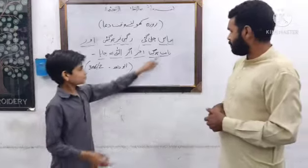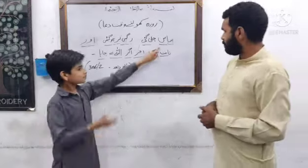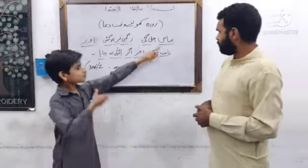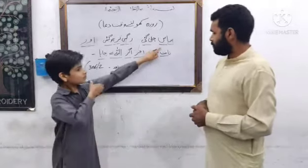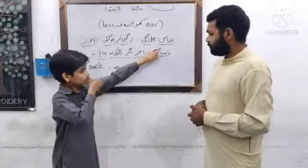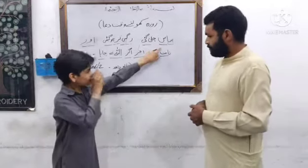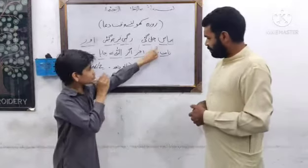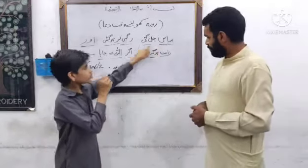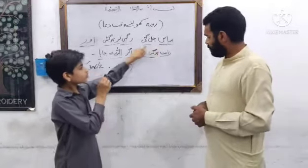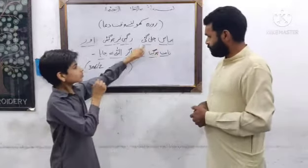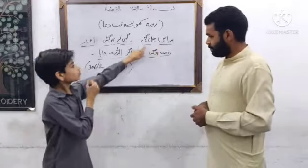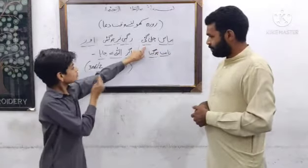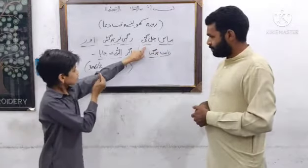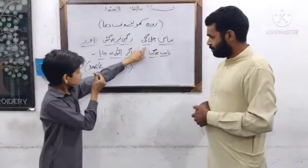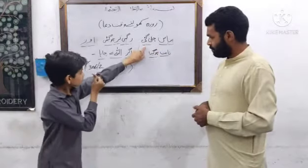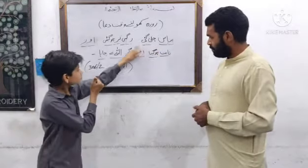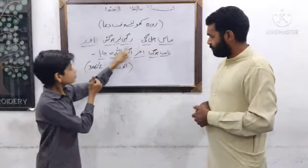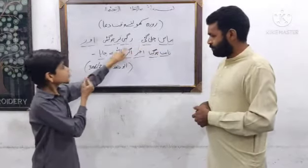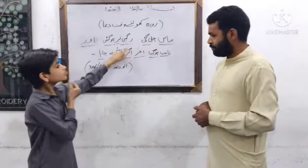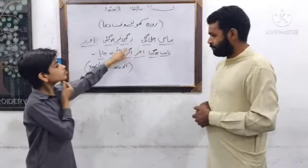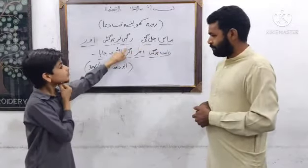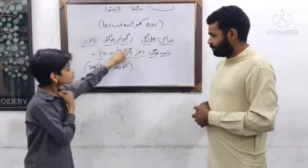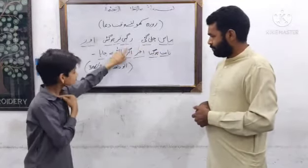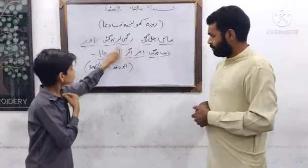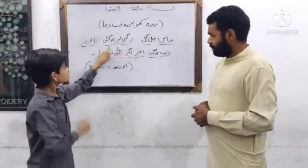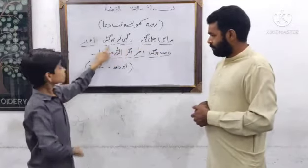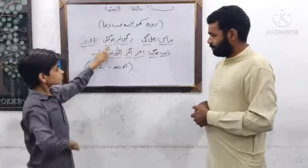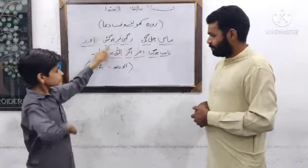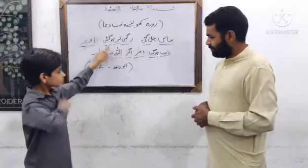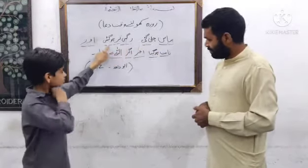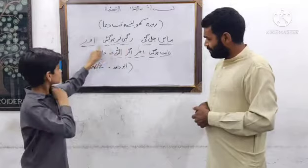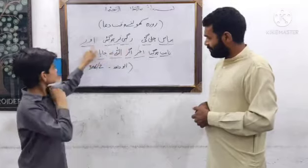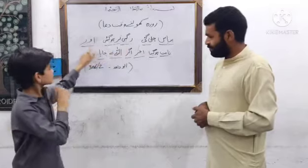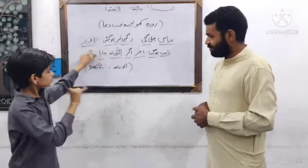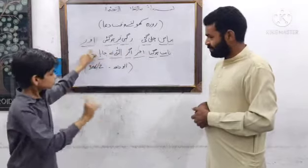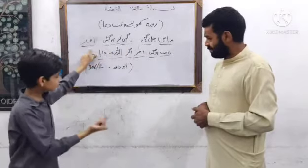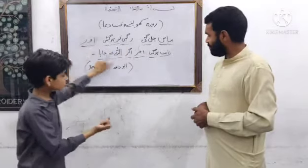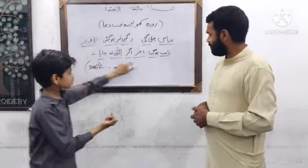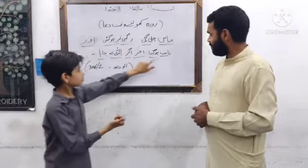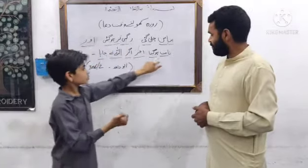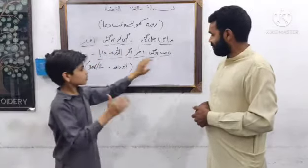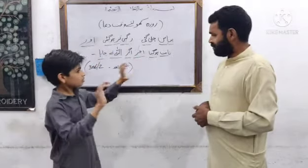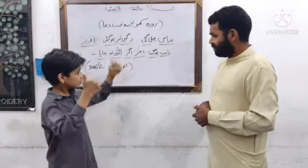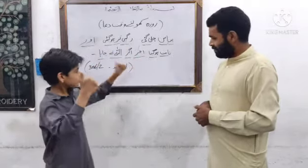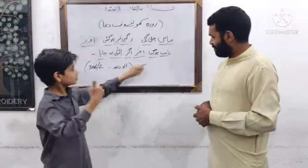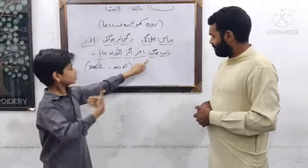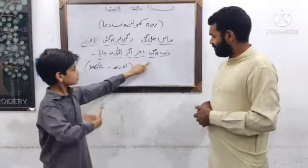ये बच्चा है, प्यास चली गई, रगे तार हो गई और साबित हो